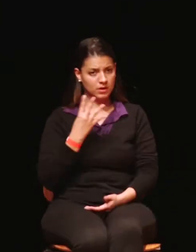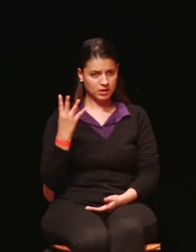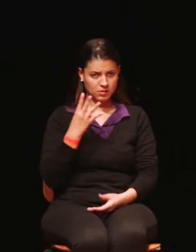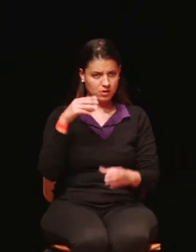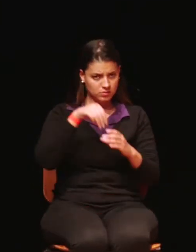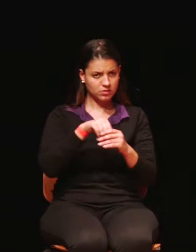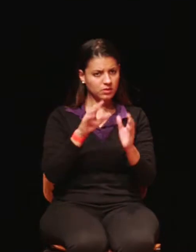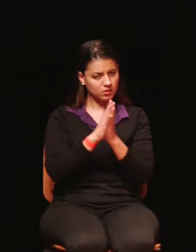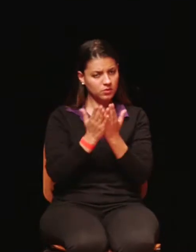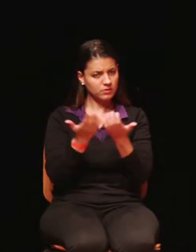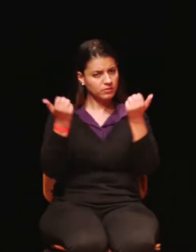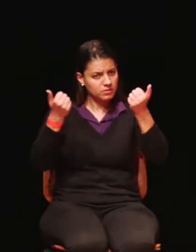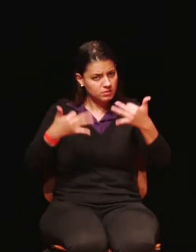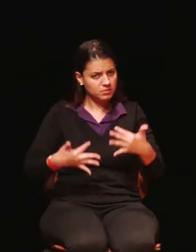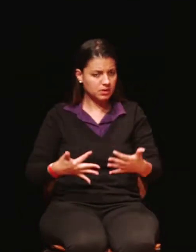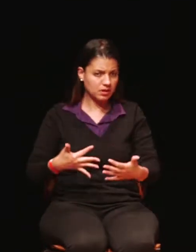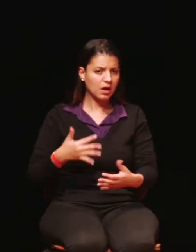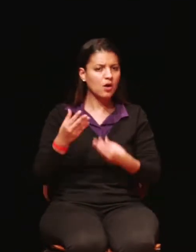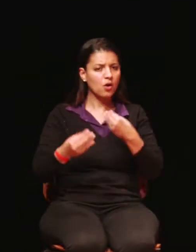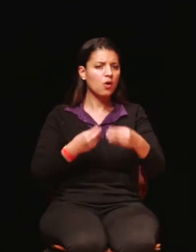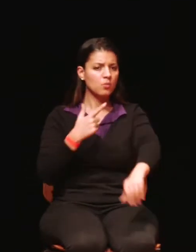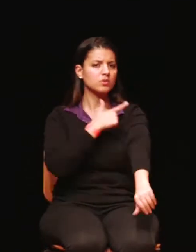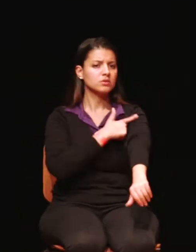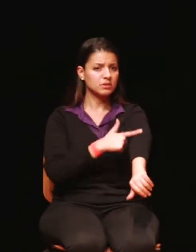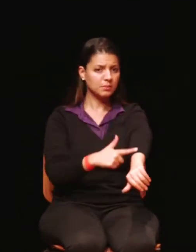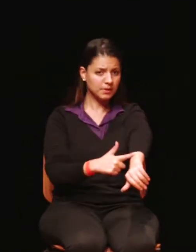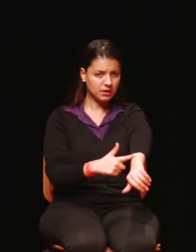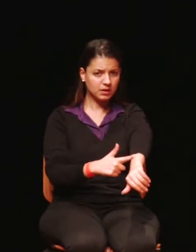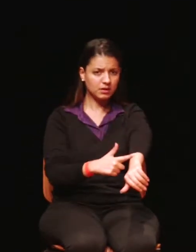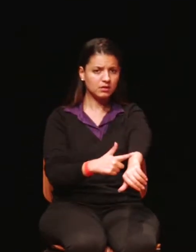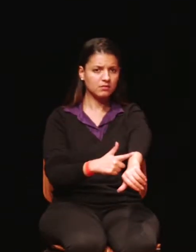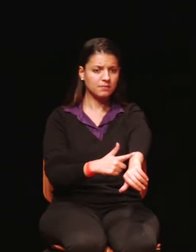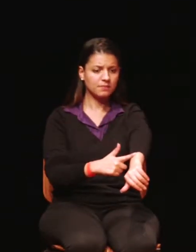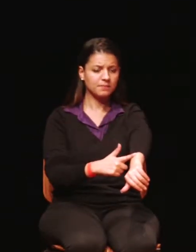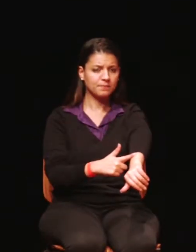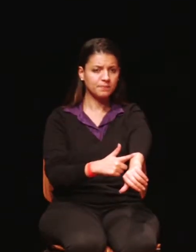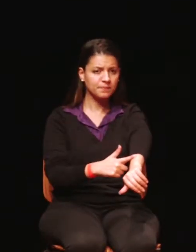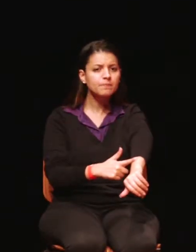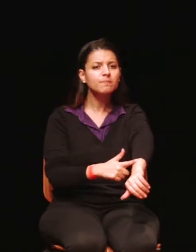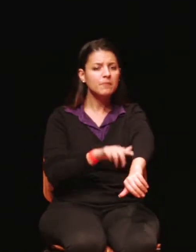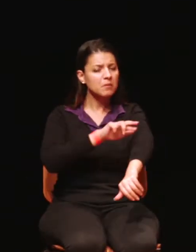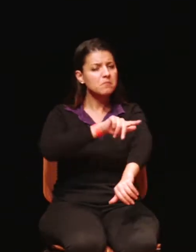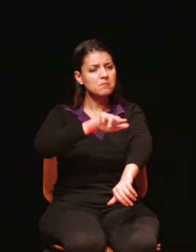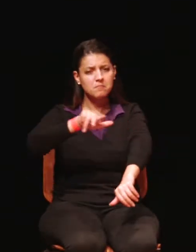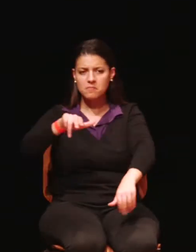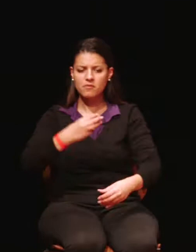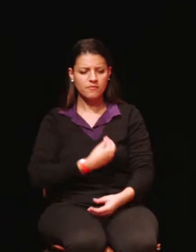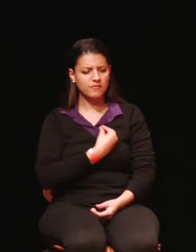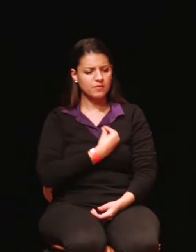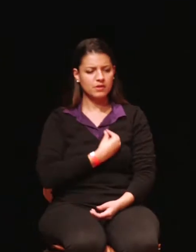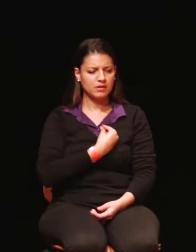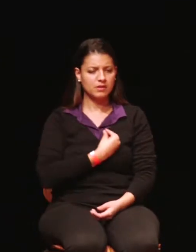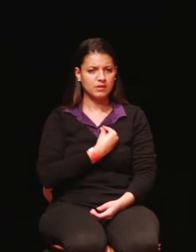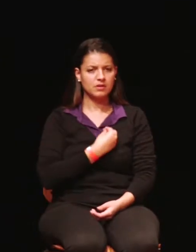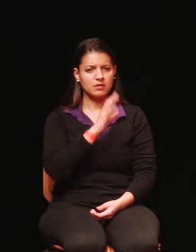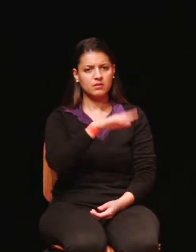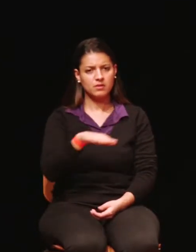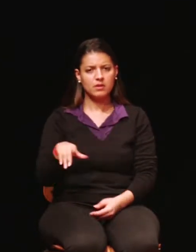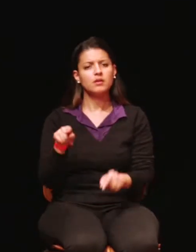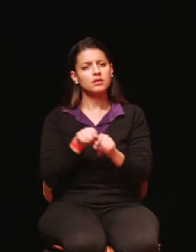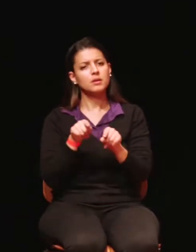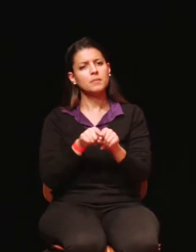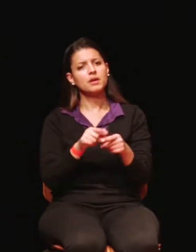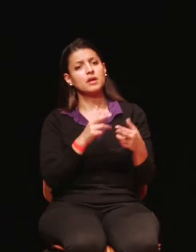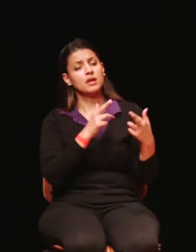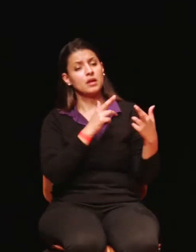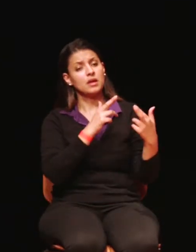livro abordam a questão da disciplina em relação aos mais variados aspectos da vida infantil, das